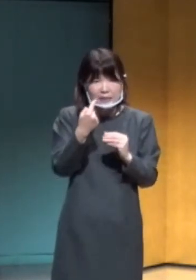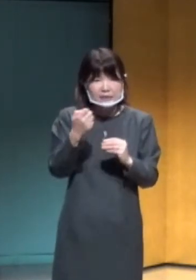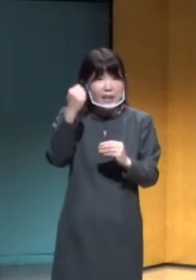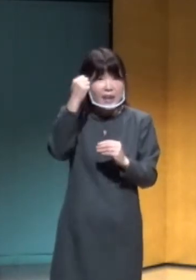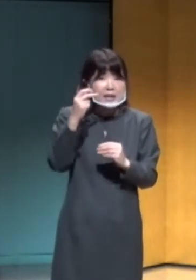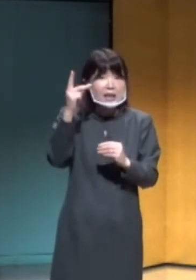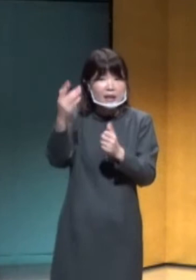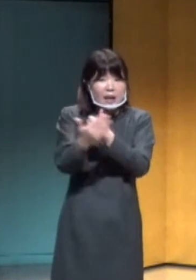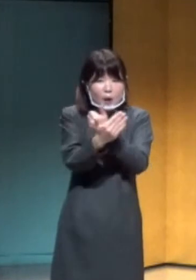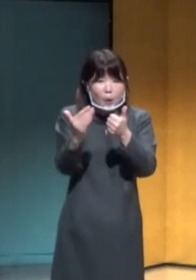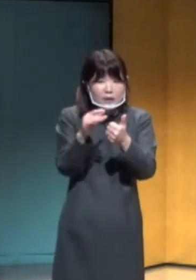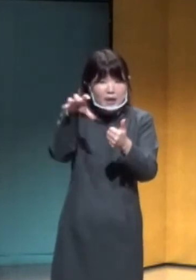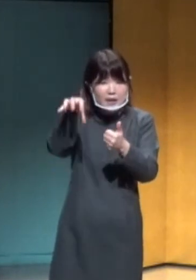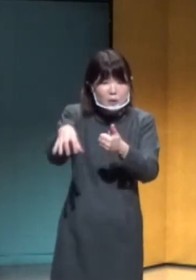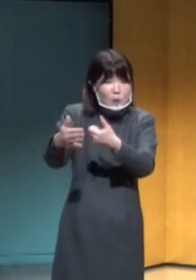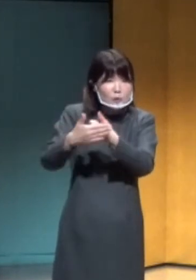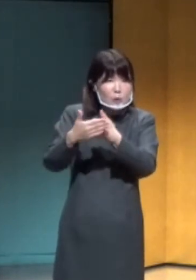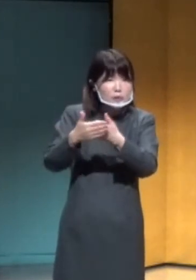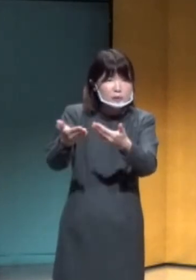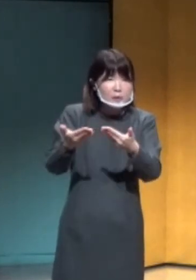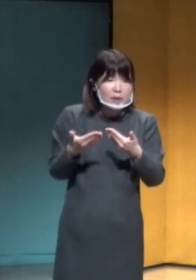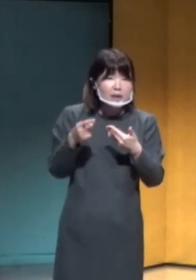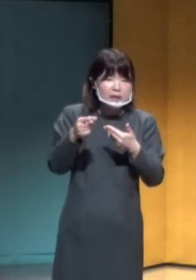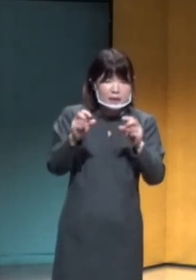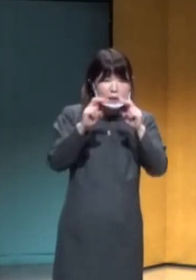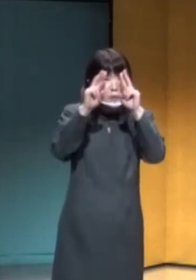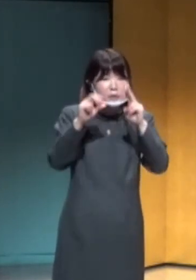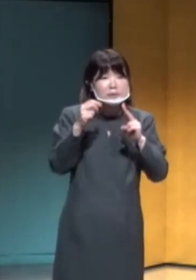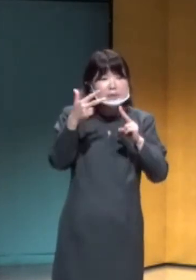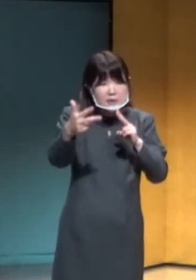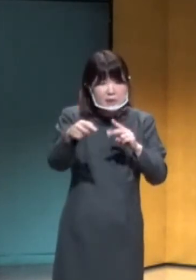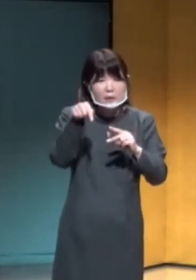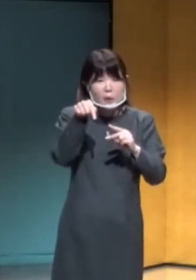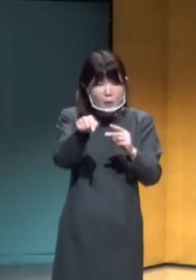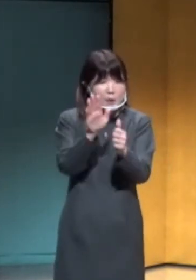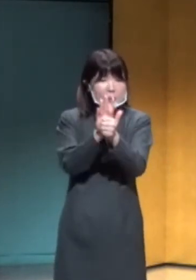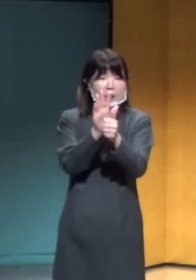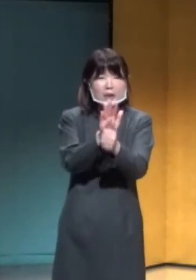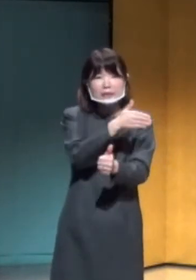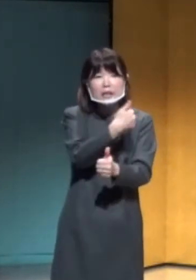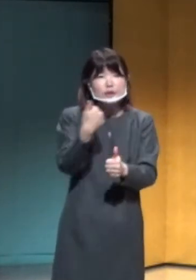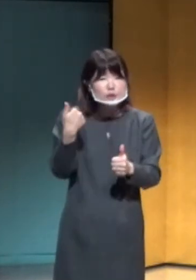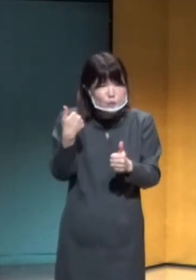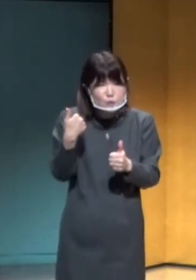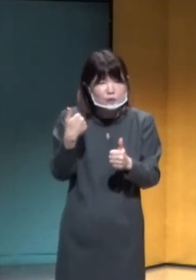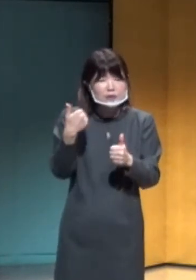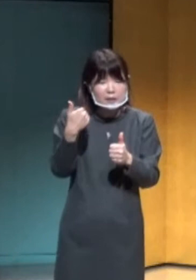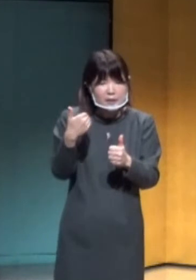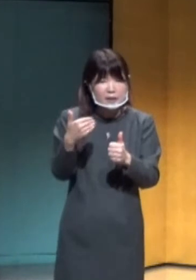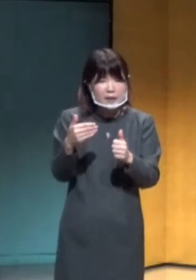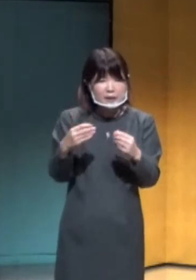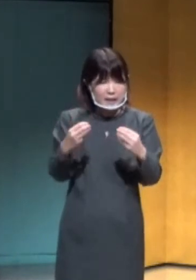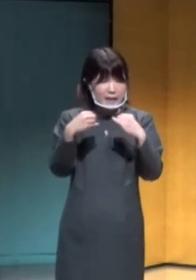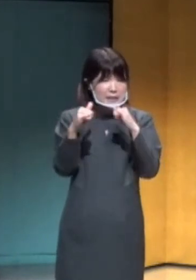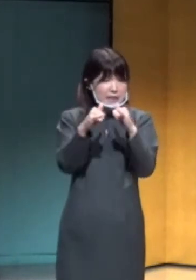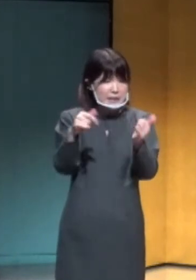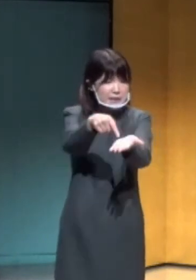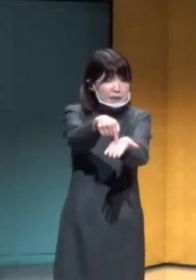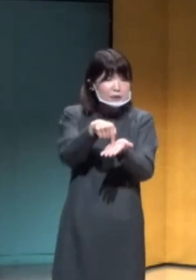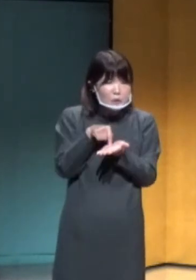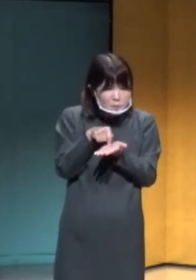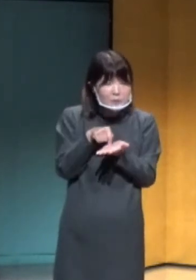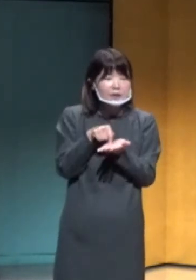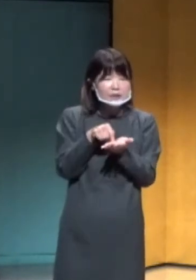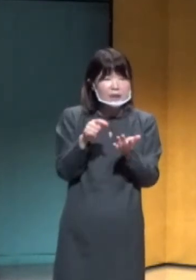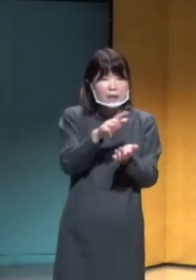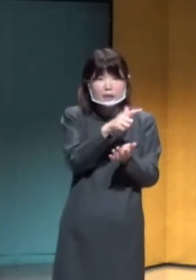協力をいただいて、富士見市ではこういうサービスを行っていますということでご申告をいただいて、私どもから